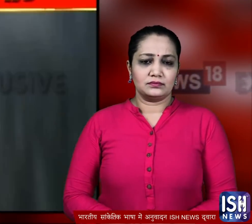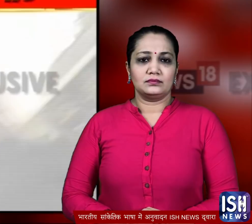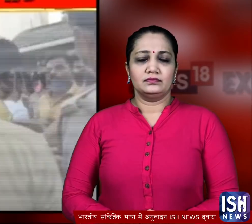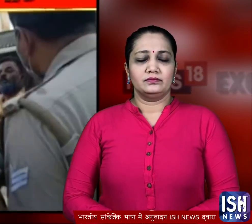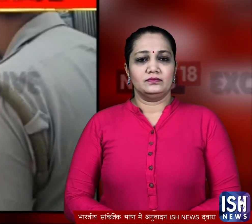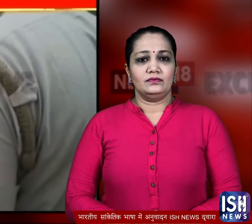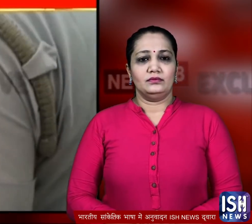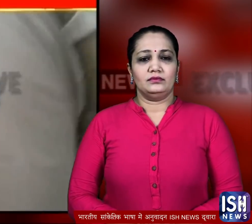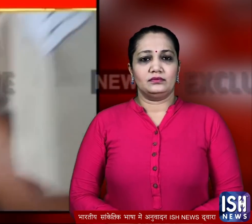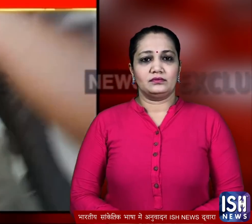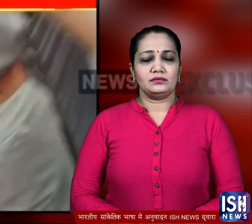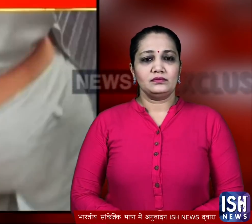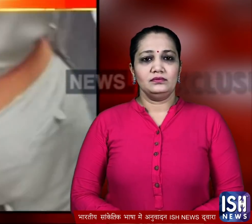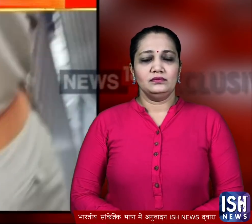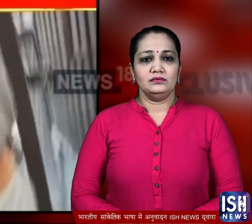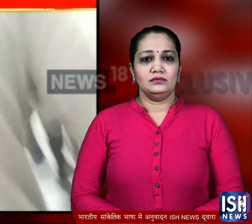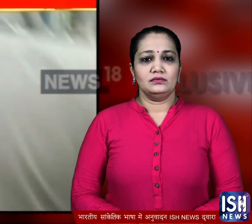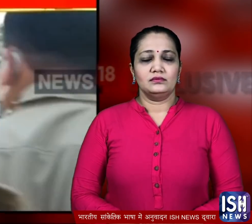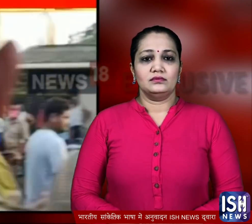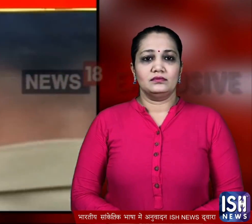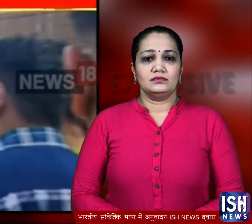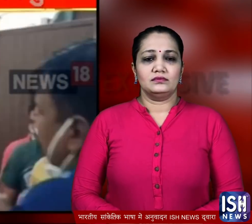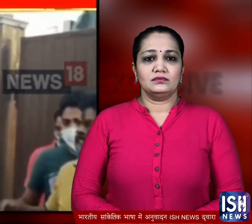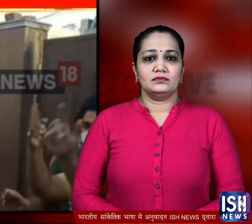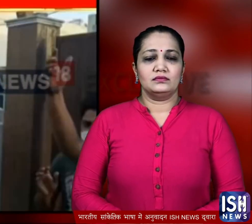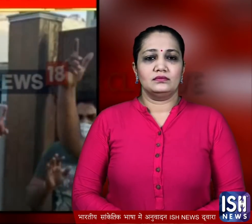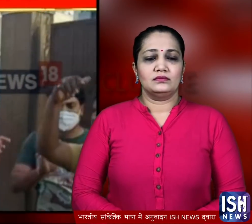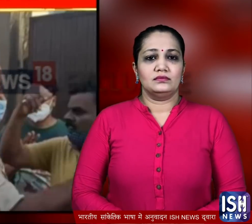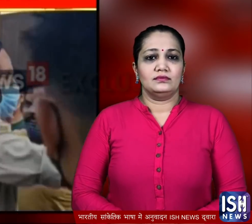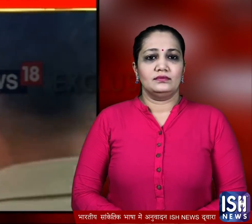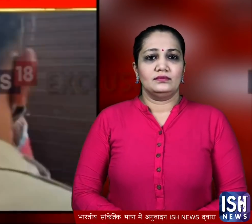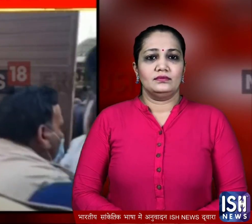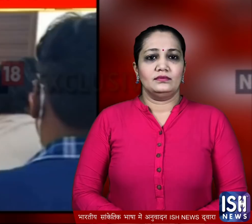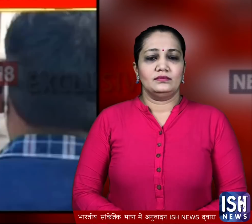चांटा जड़ दिया। गेट लगाओ, अंदर रहो।